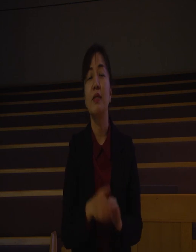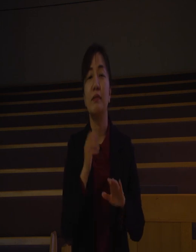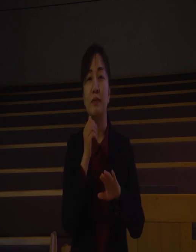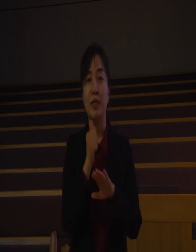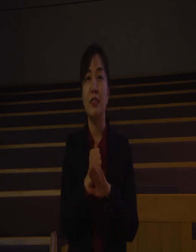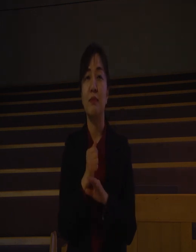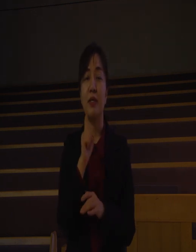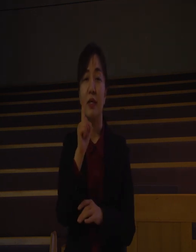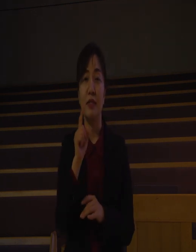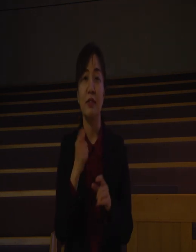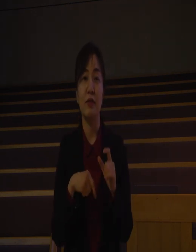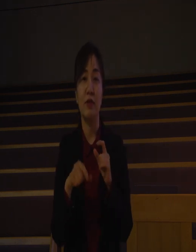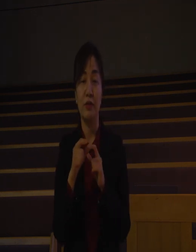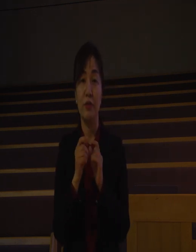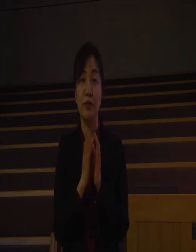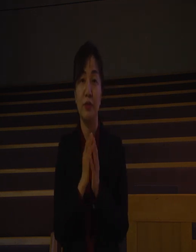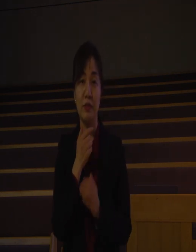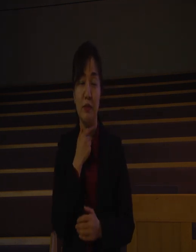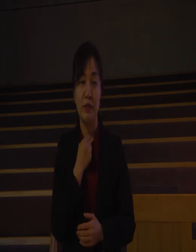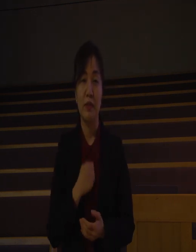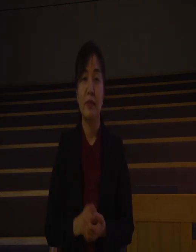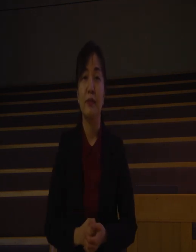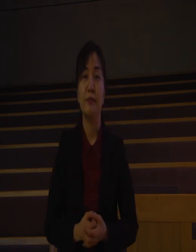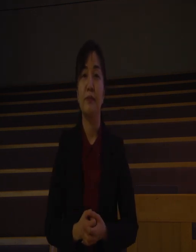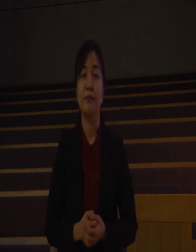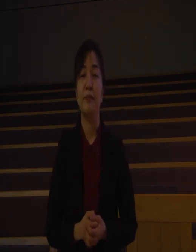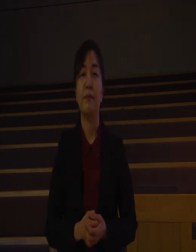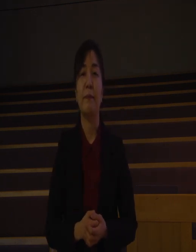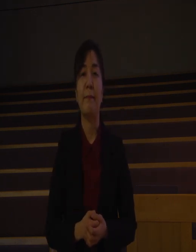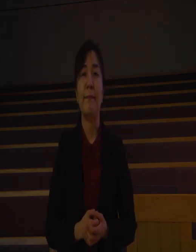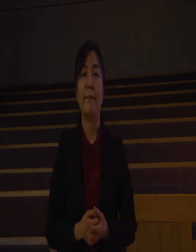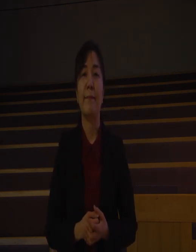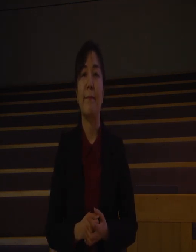맞이하네. 우리 마지막 한 가지만 더 위해서 기도합시다.